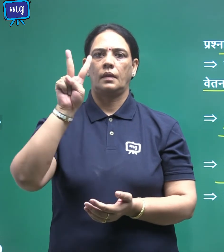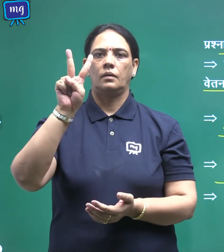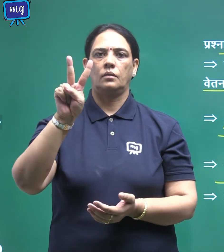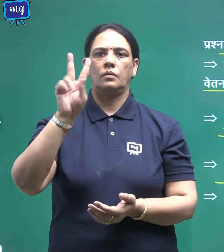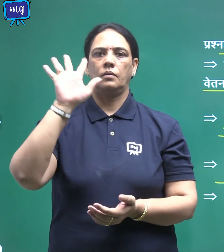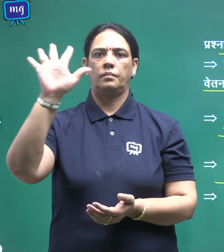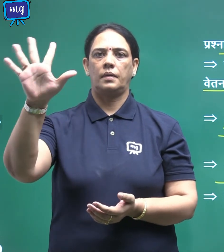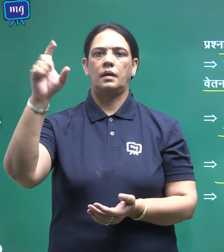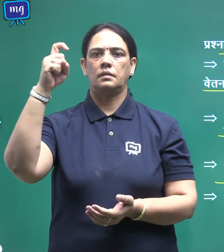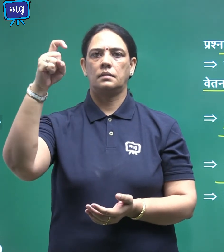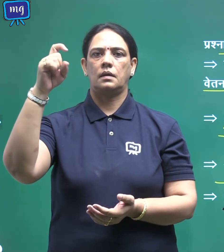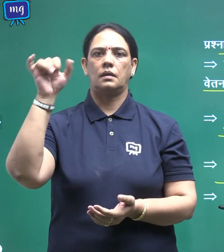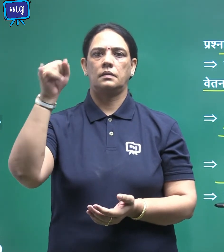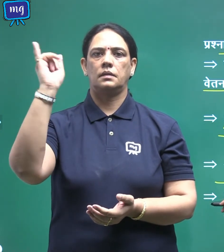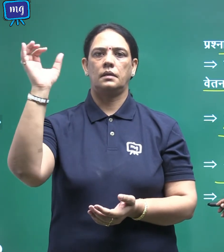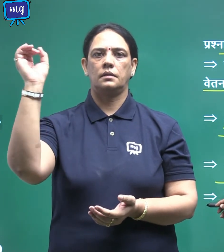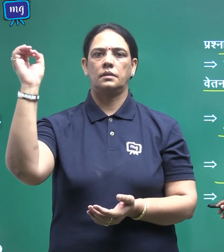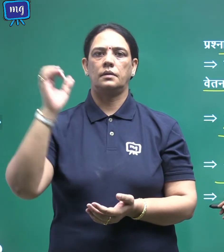25,760।